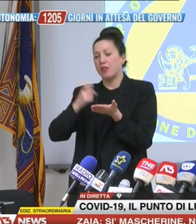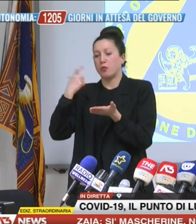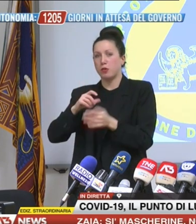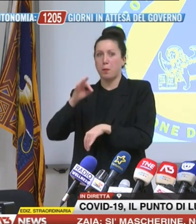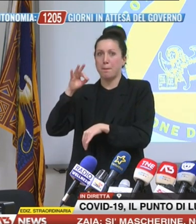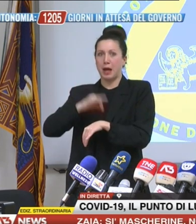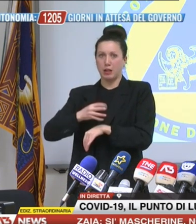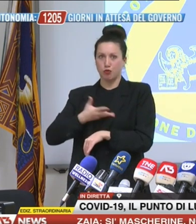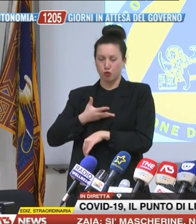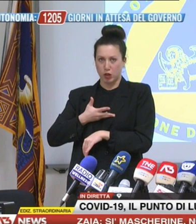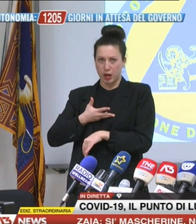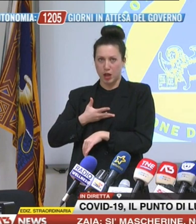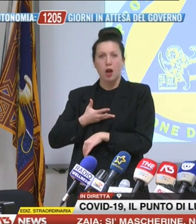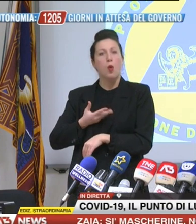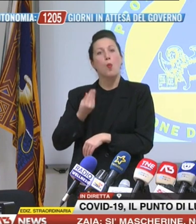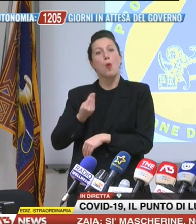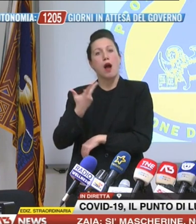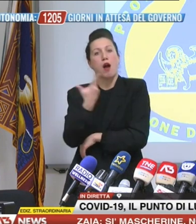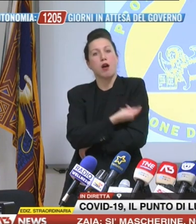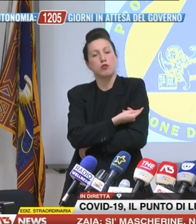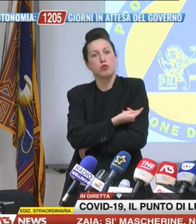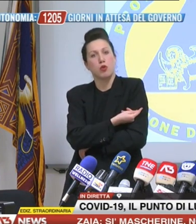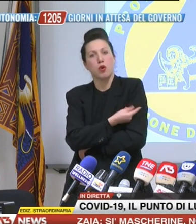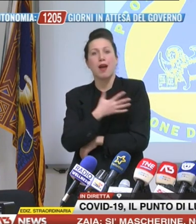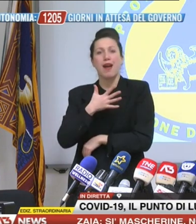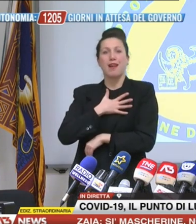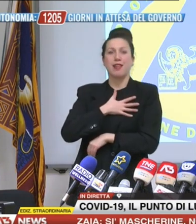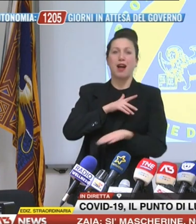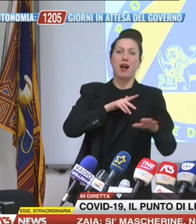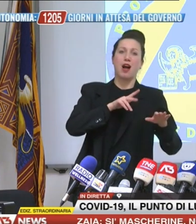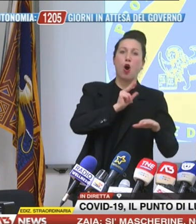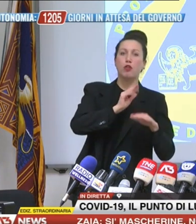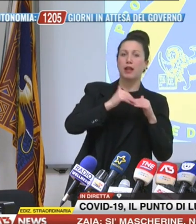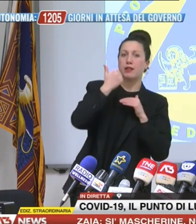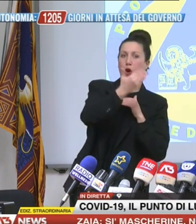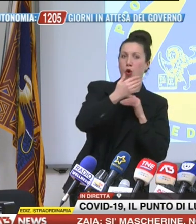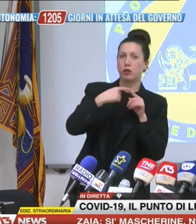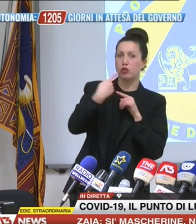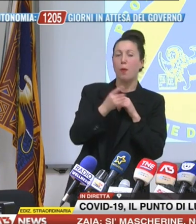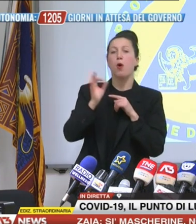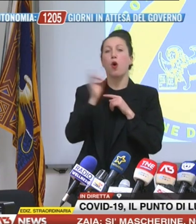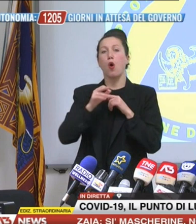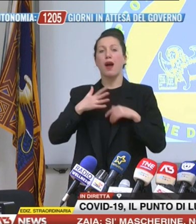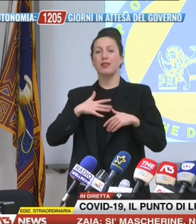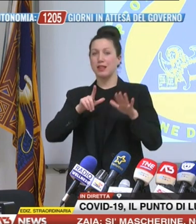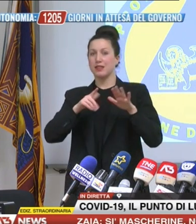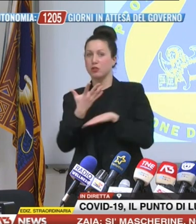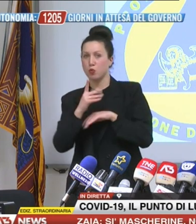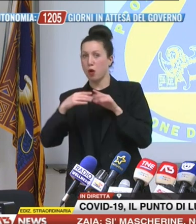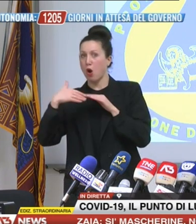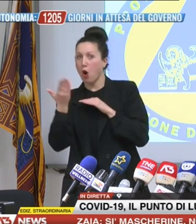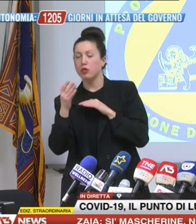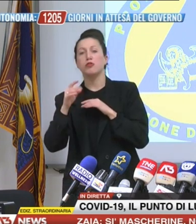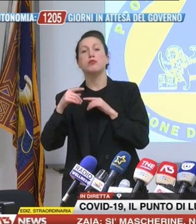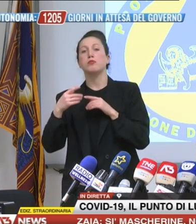vaccinate, se dopo gli over 80, dopo gli over 75, in quale fascia vengono messe? Allora,